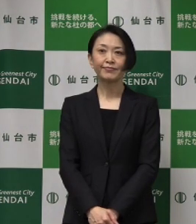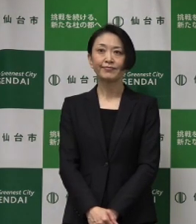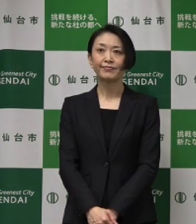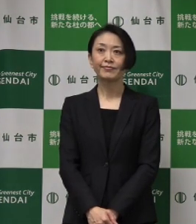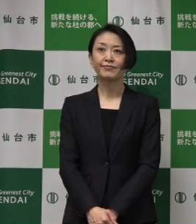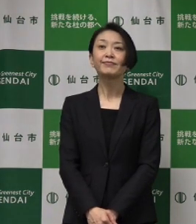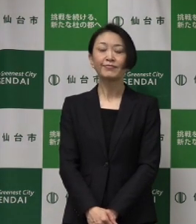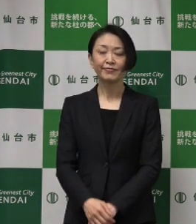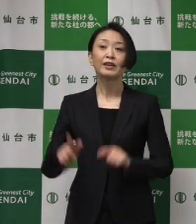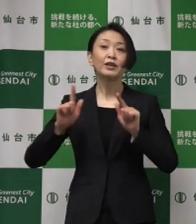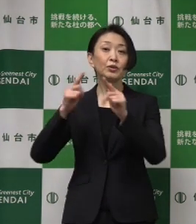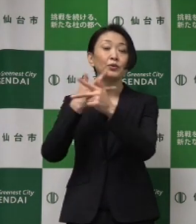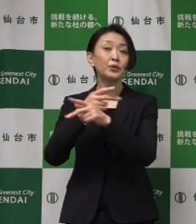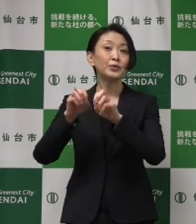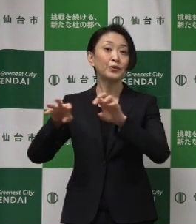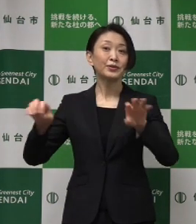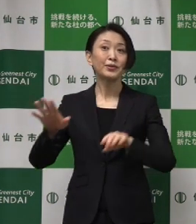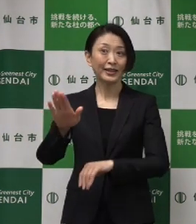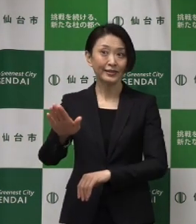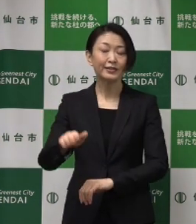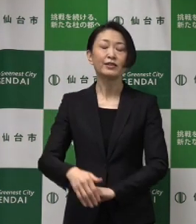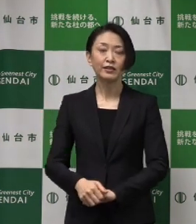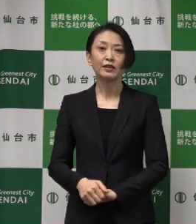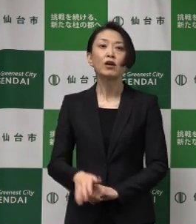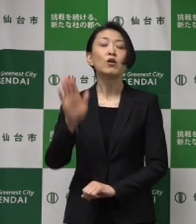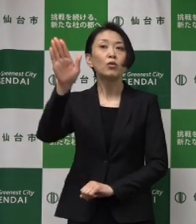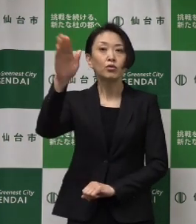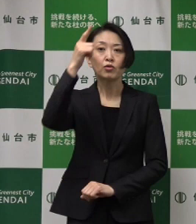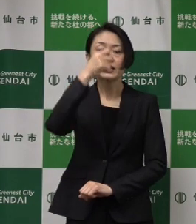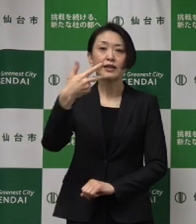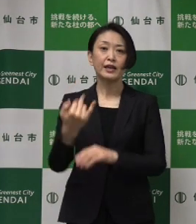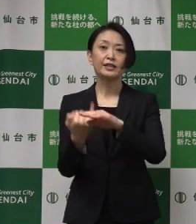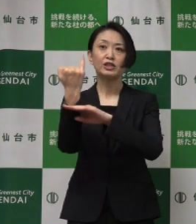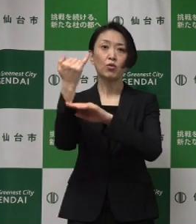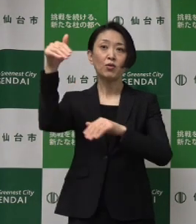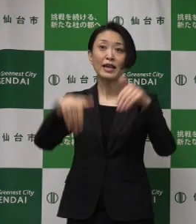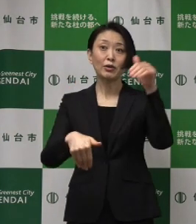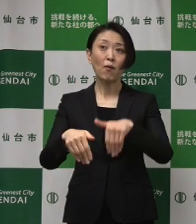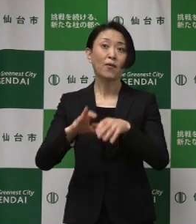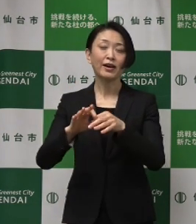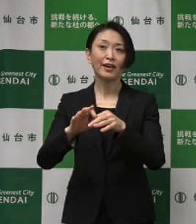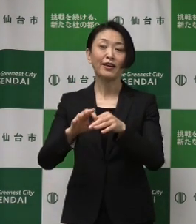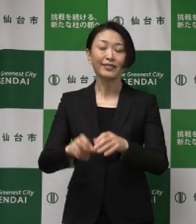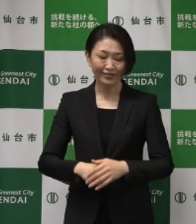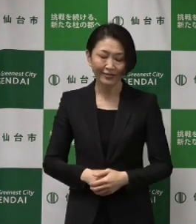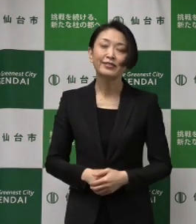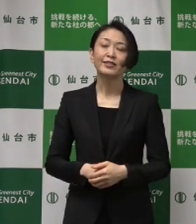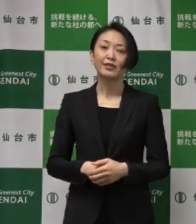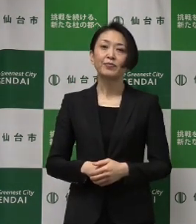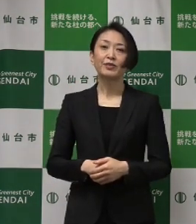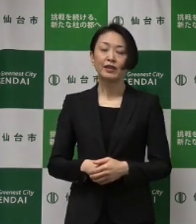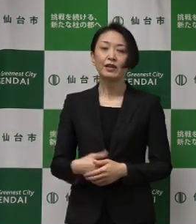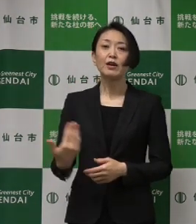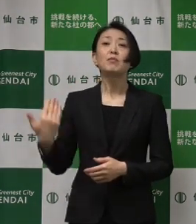あ、そうです、投稿者の方です。はい、仙台市長選についてなんですが、これまで、コロナ対応に専